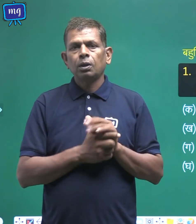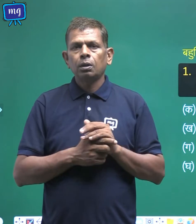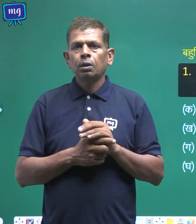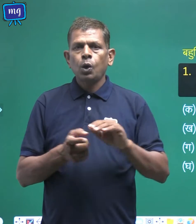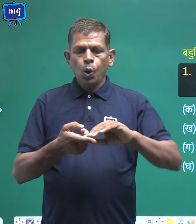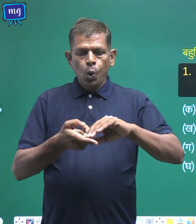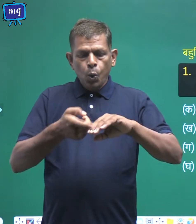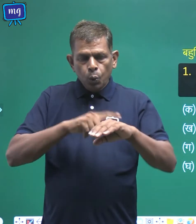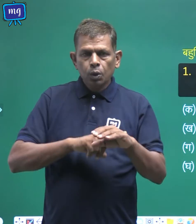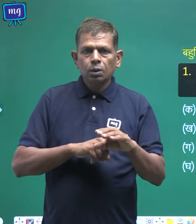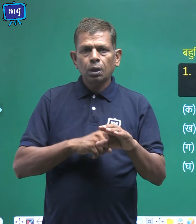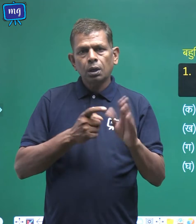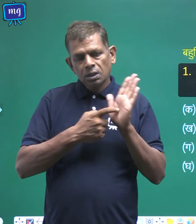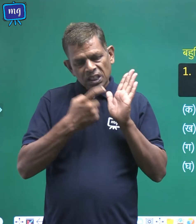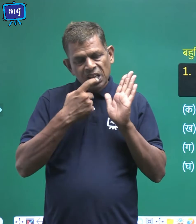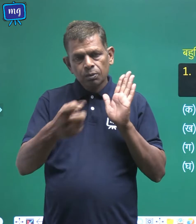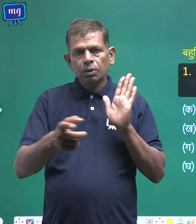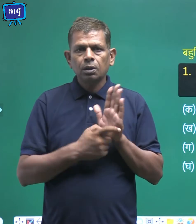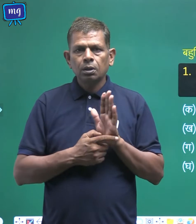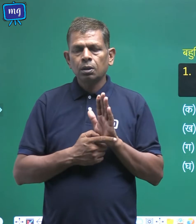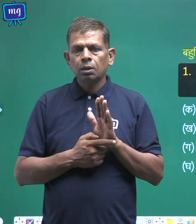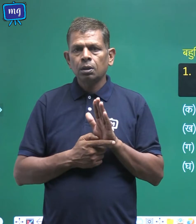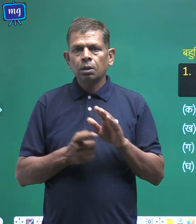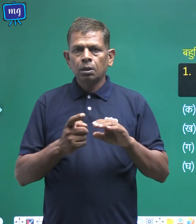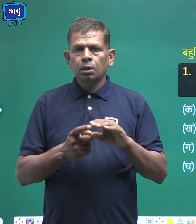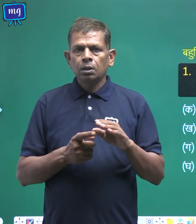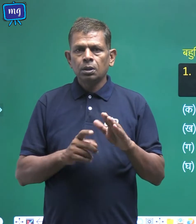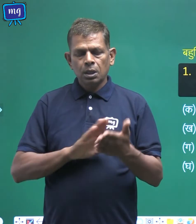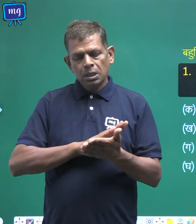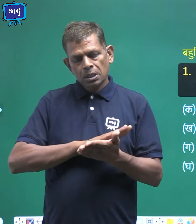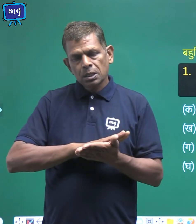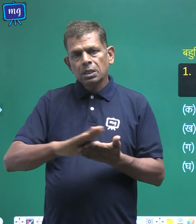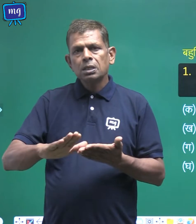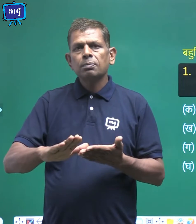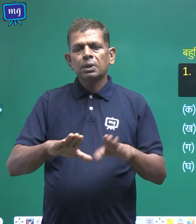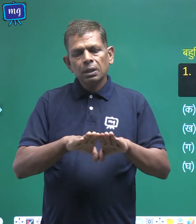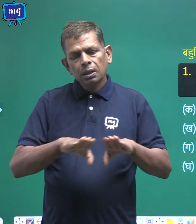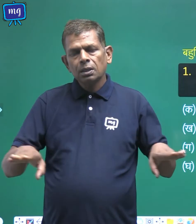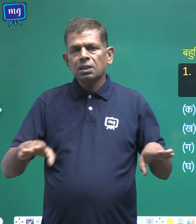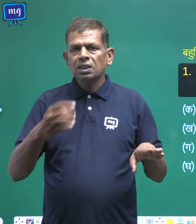उत्तल दर्पण द्वारा या समतल दर्पण द्वारा।